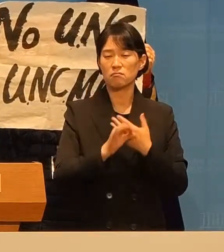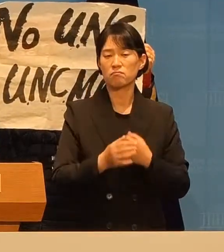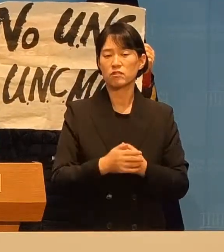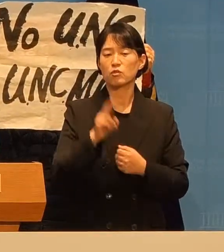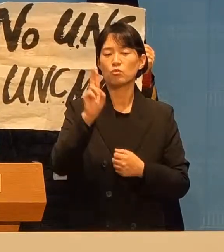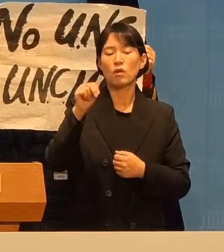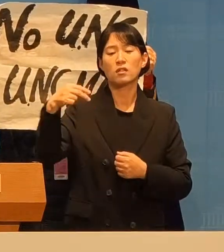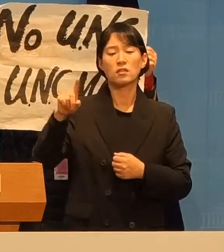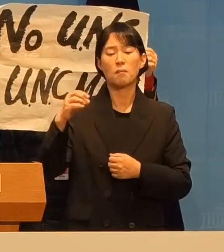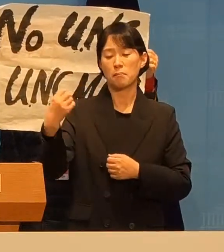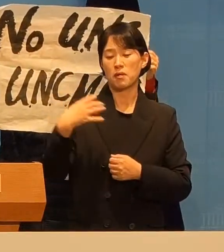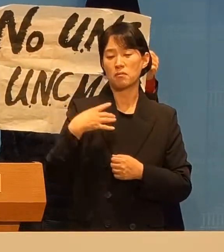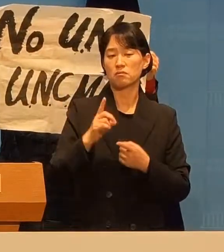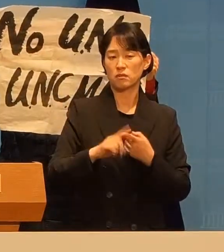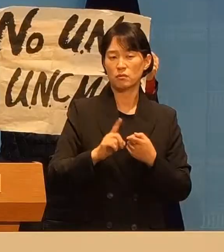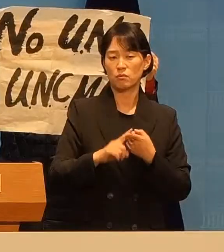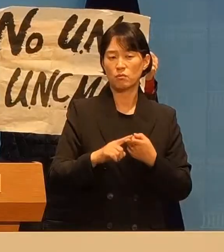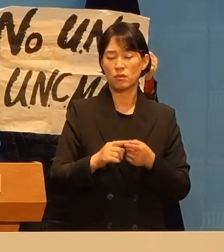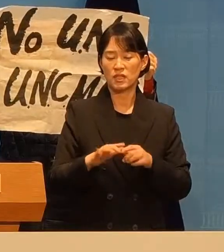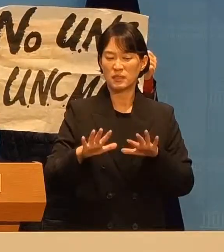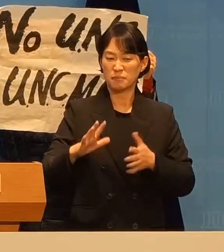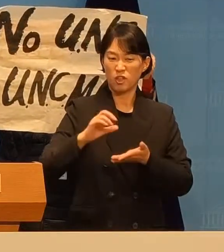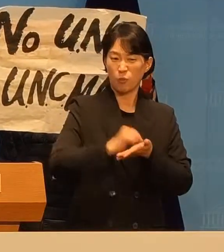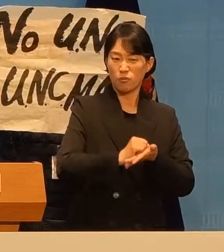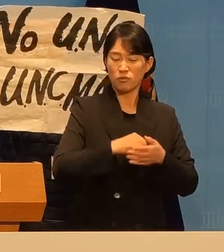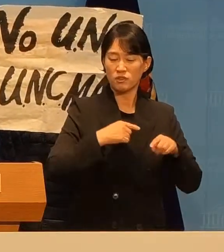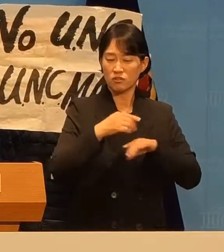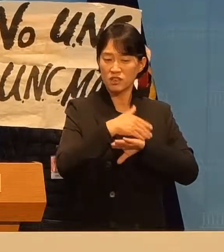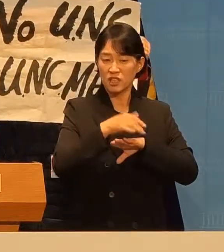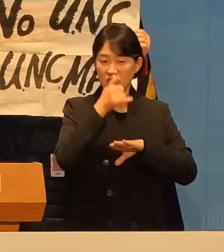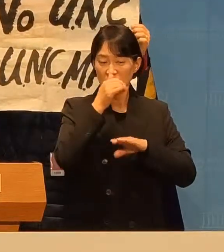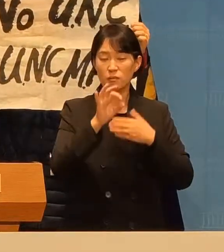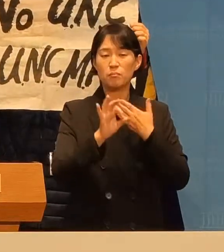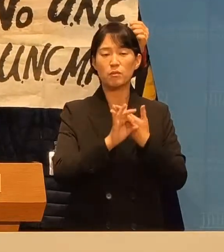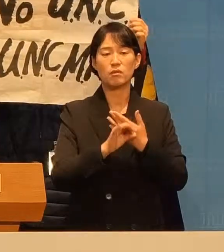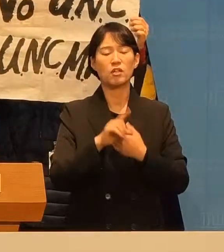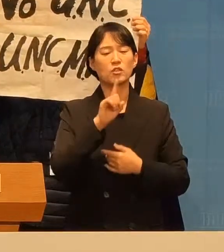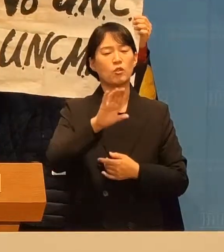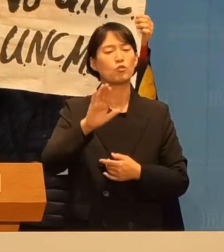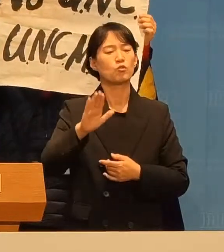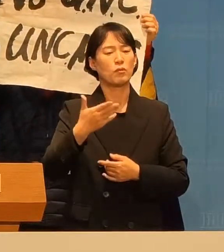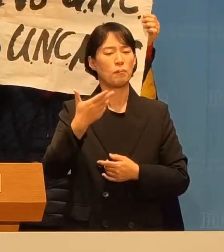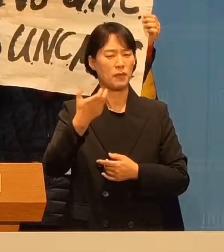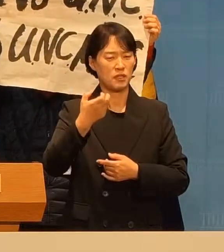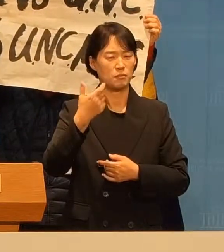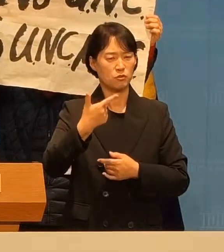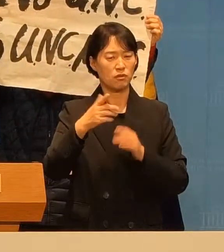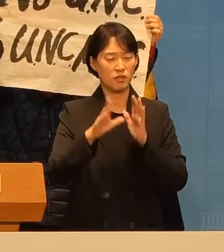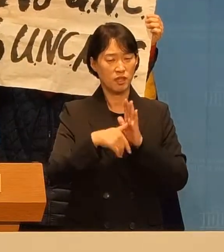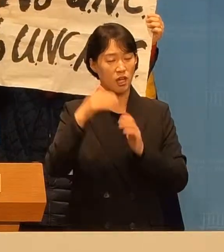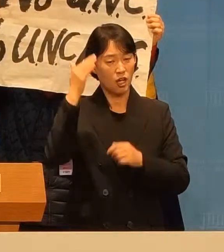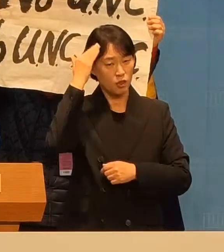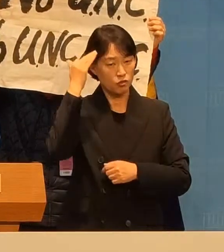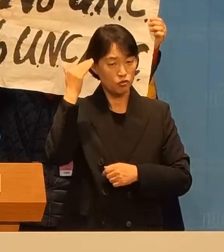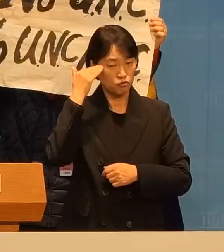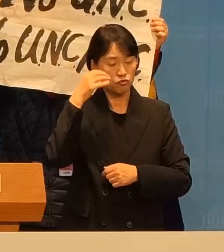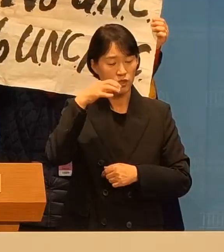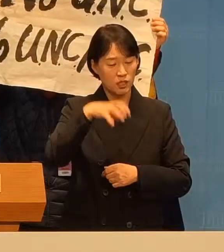유엔사가 주장한 대로 민사행정을 점령 정책의 일환으로 수행하고 있다면 이것은 1986년도에 한국에서 비준